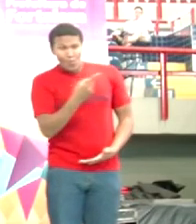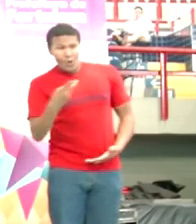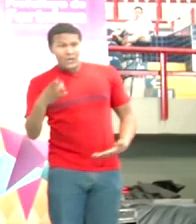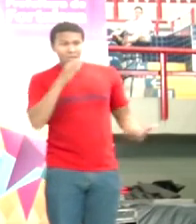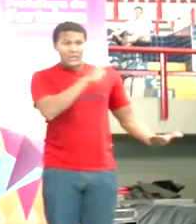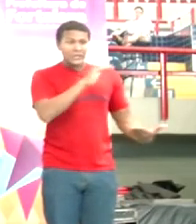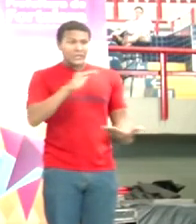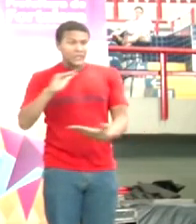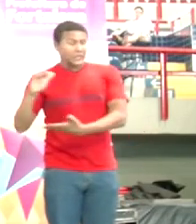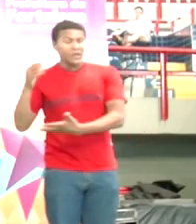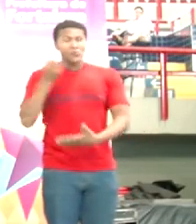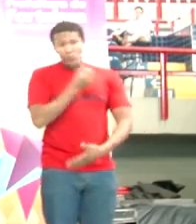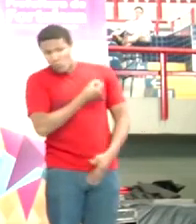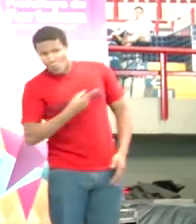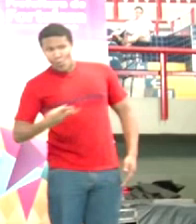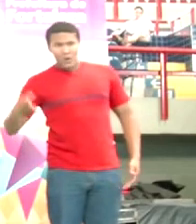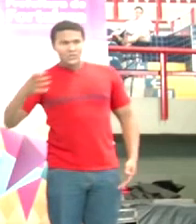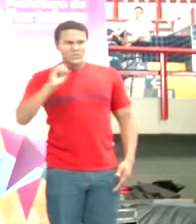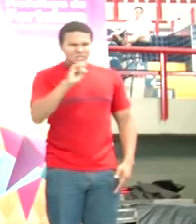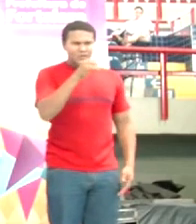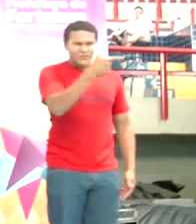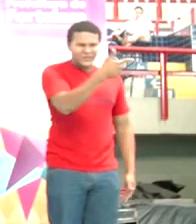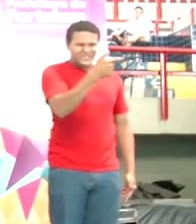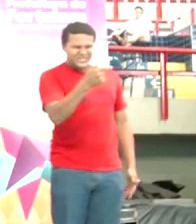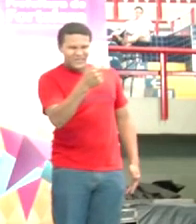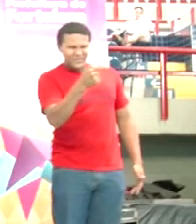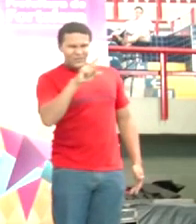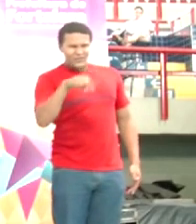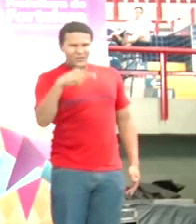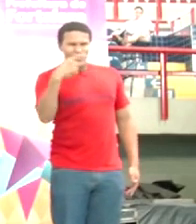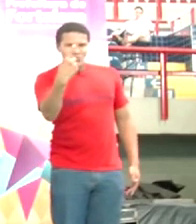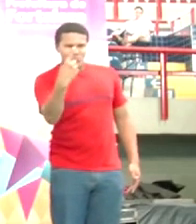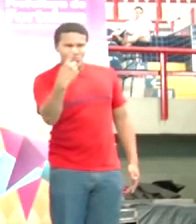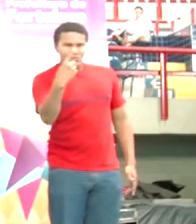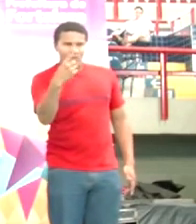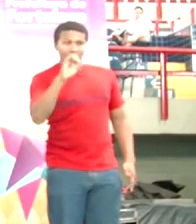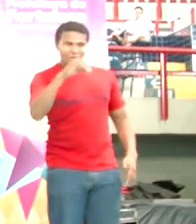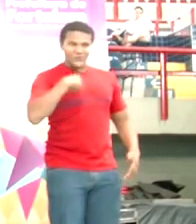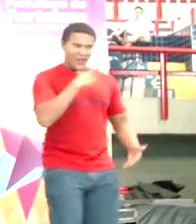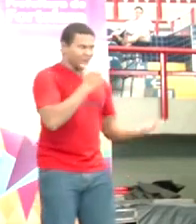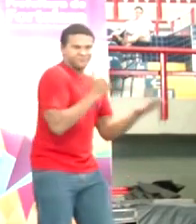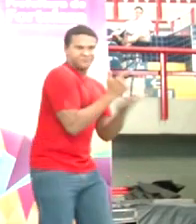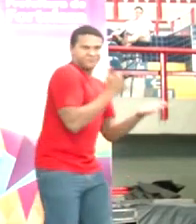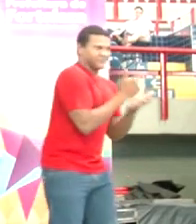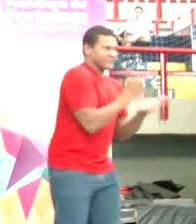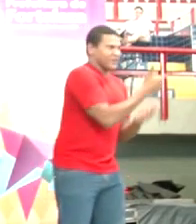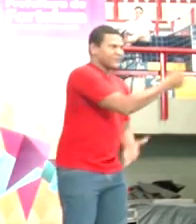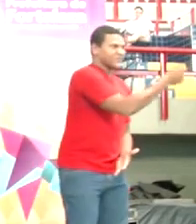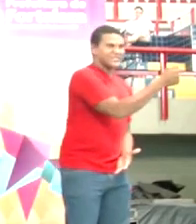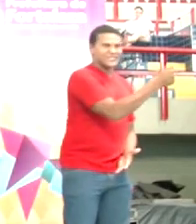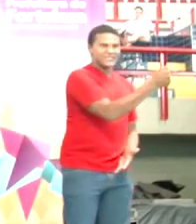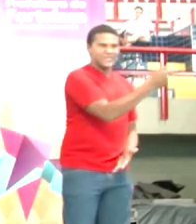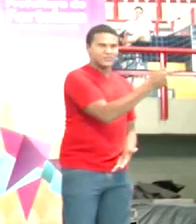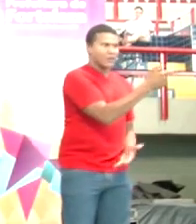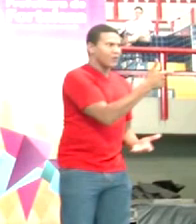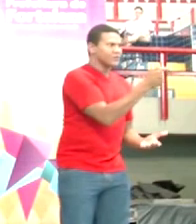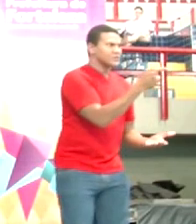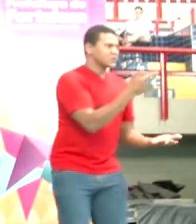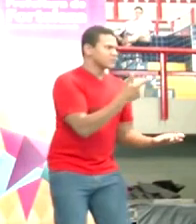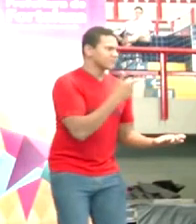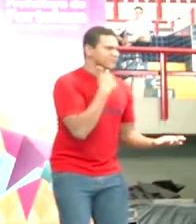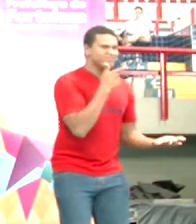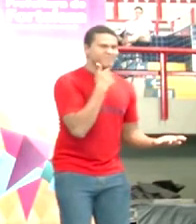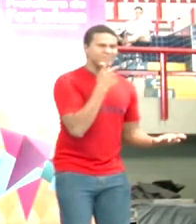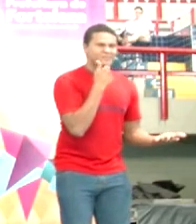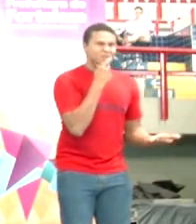no mínimo. Se desse 27,1 e tu comprasse na loja 27 latas, ia ficar faltando